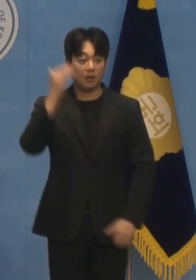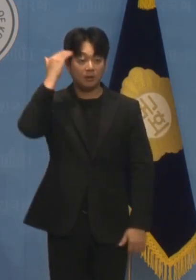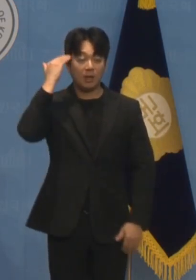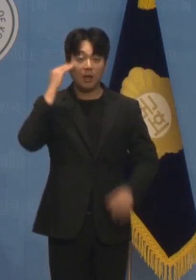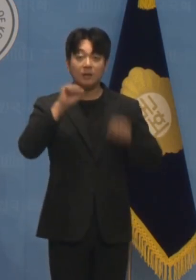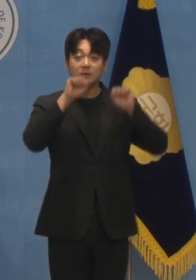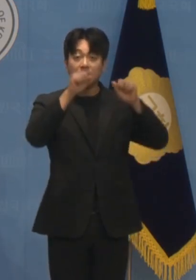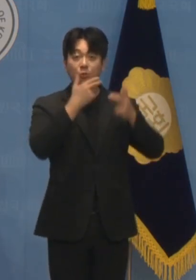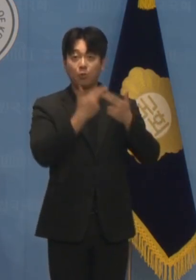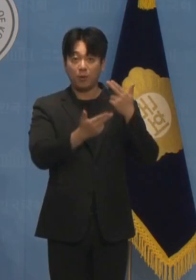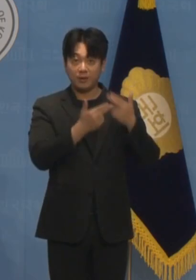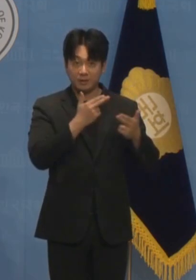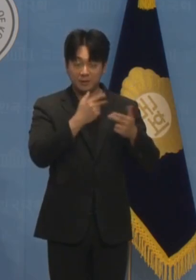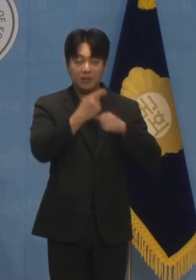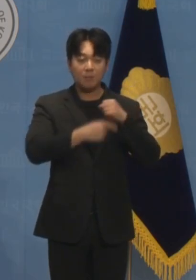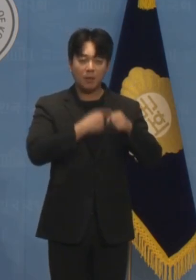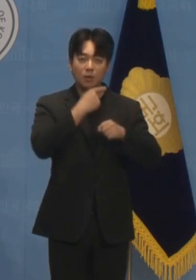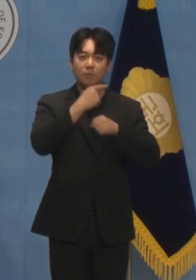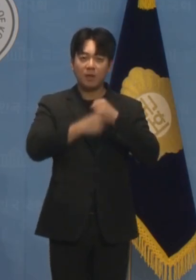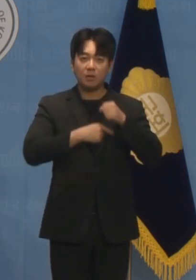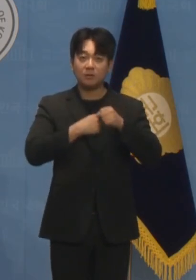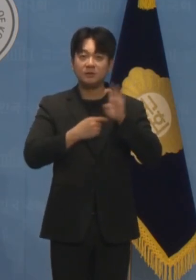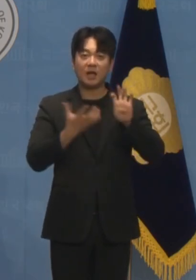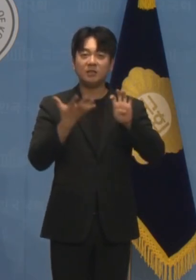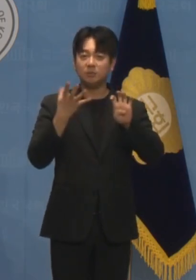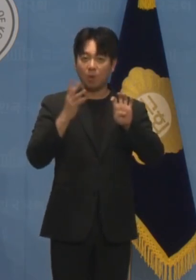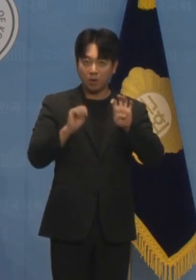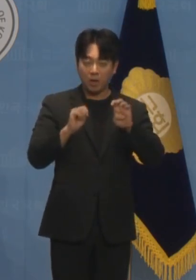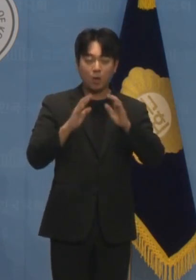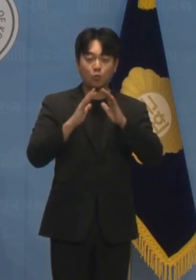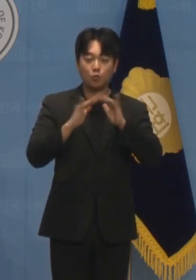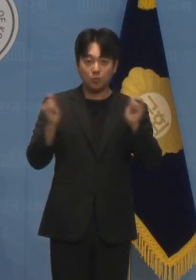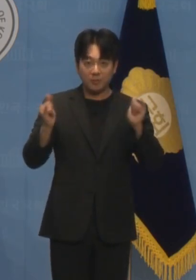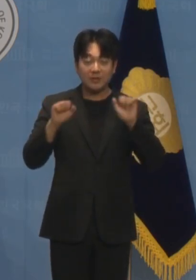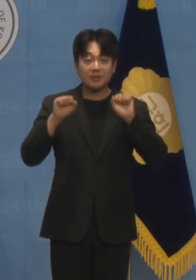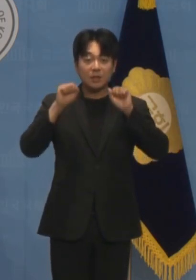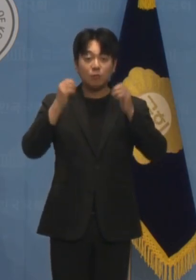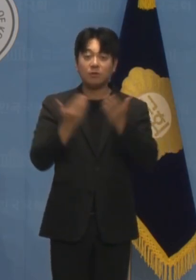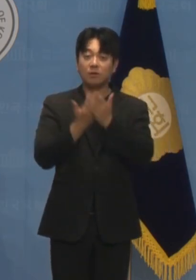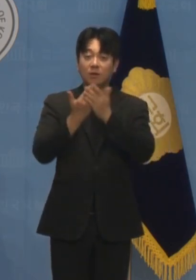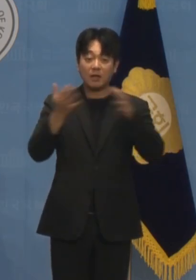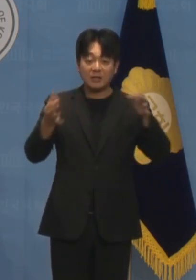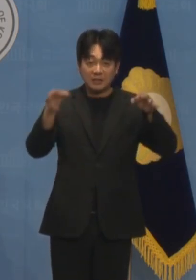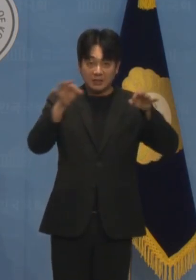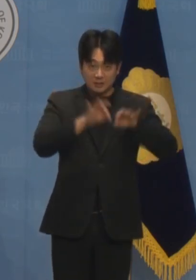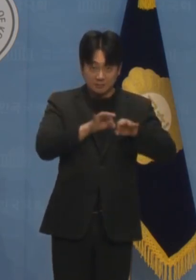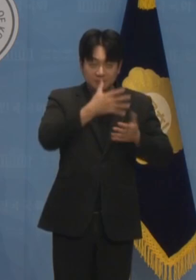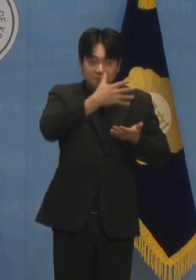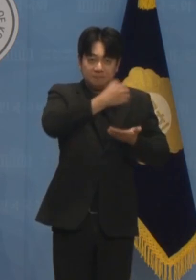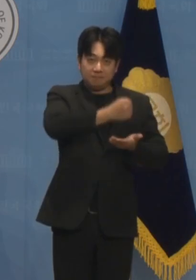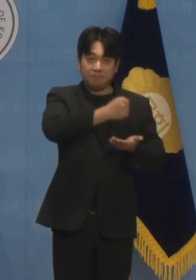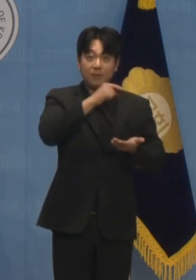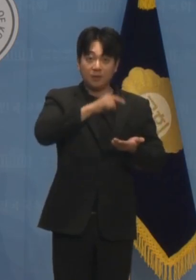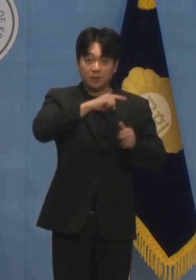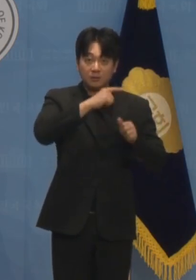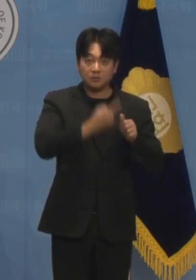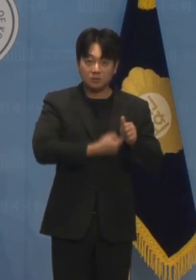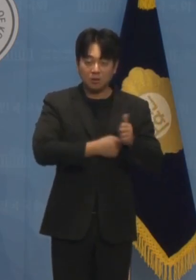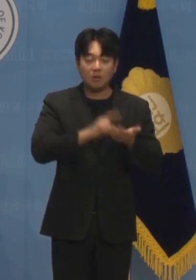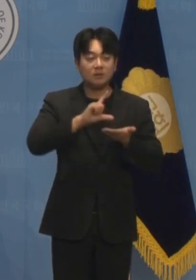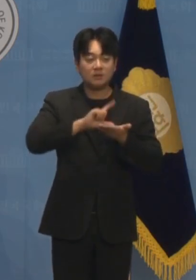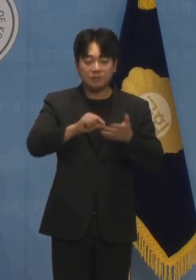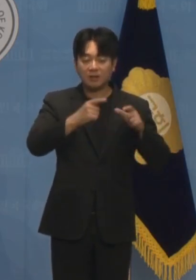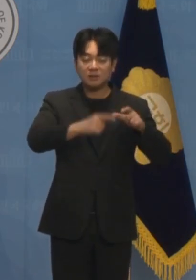매년 4천억 원이 넘는 국민체육진흥기금을 지원받아 종목별 체육단체와 시도, 시군구